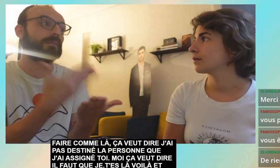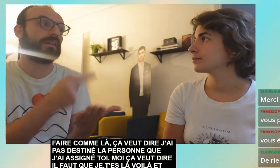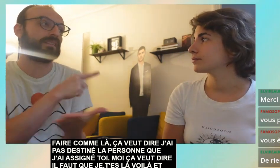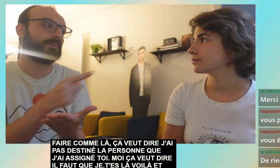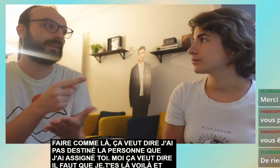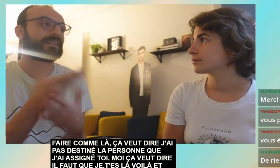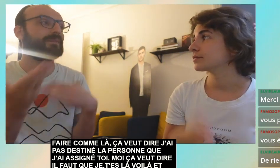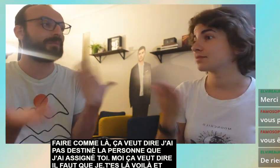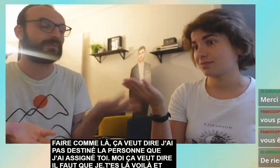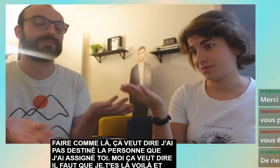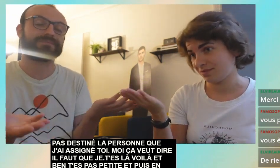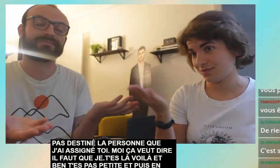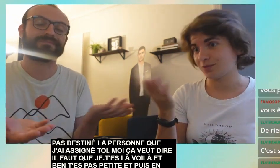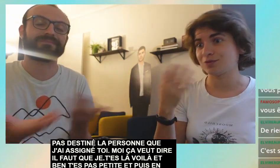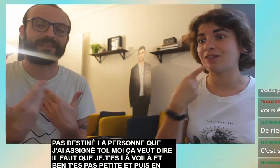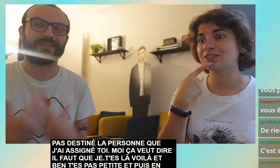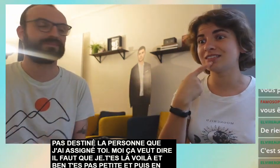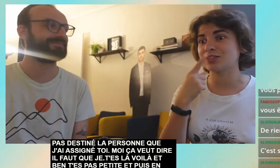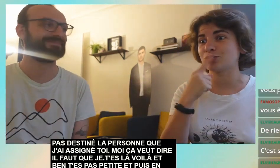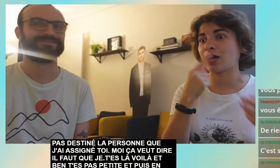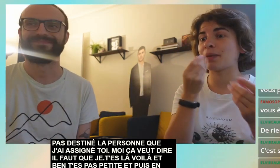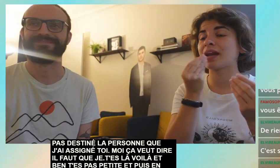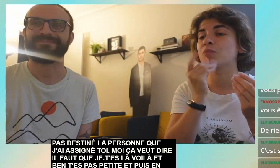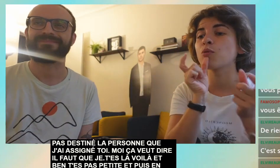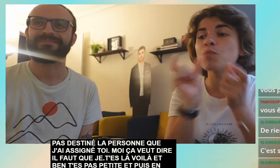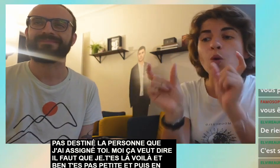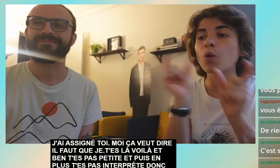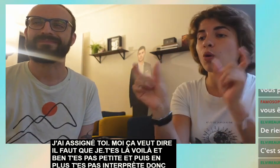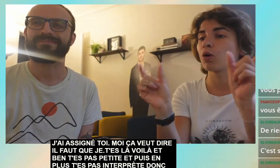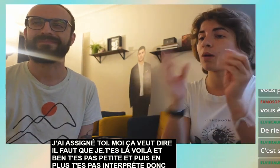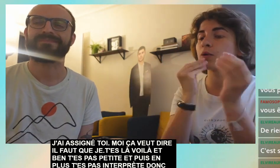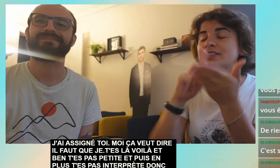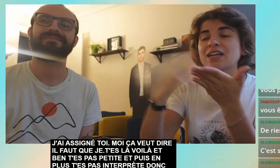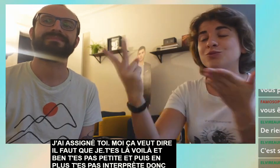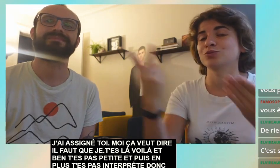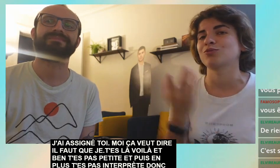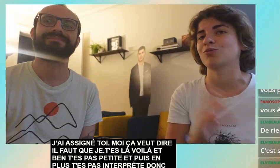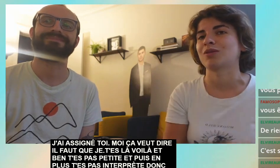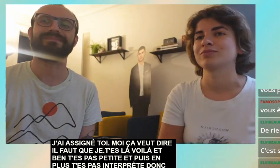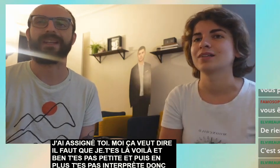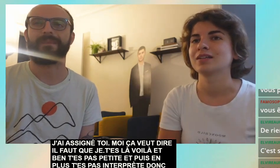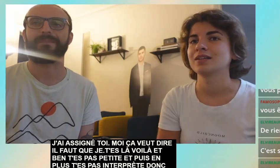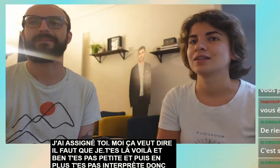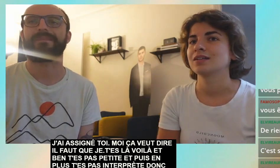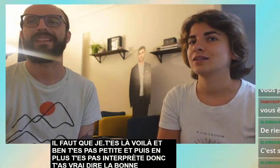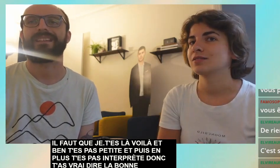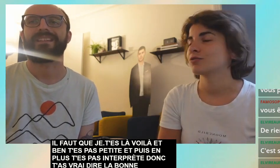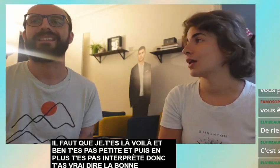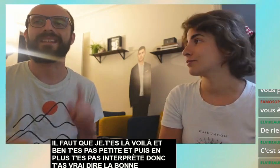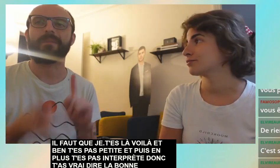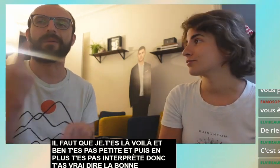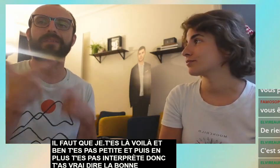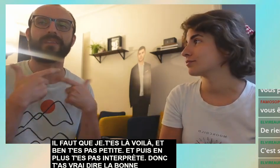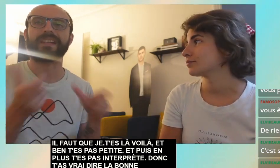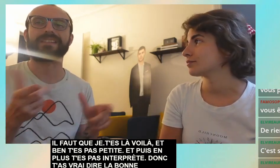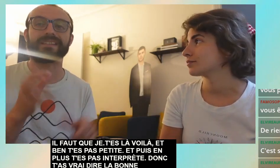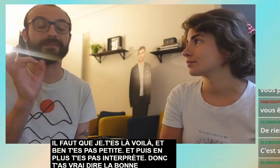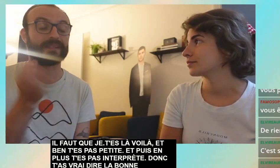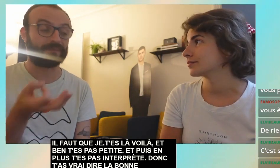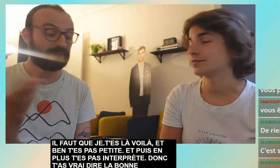pas interprète, donc Ça veut dire que j'aurai pas des bons mots, la bonne traduction. Quoi. voilà. C'est important, l'accessibilité, oui,